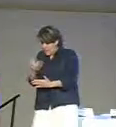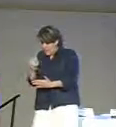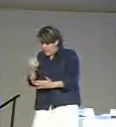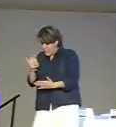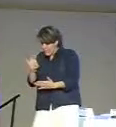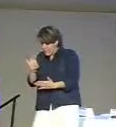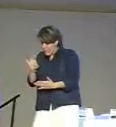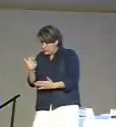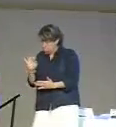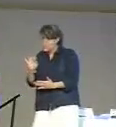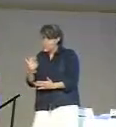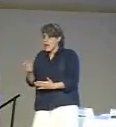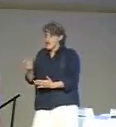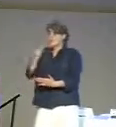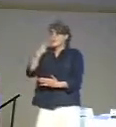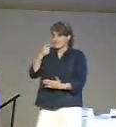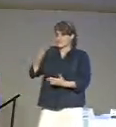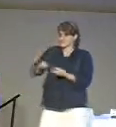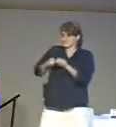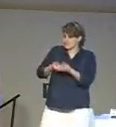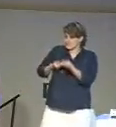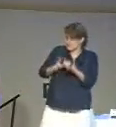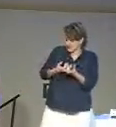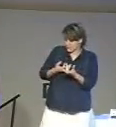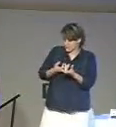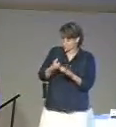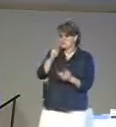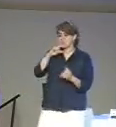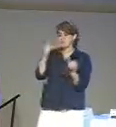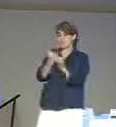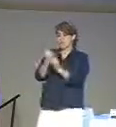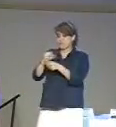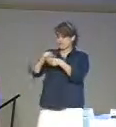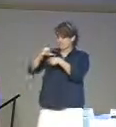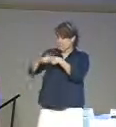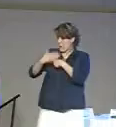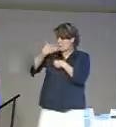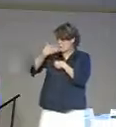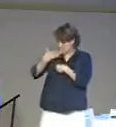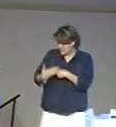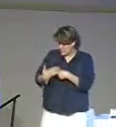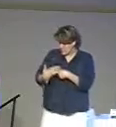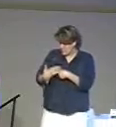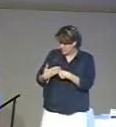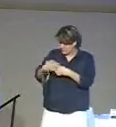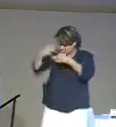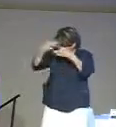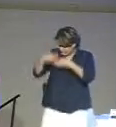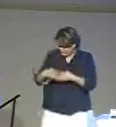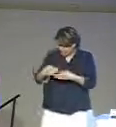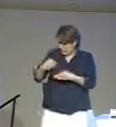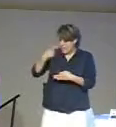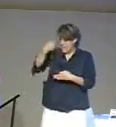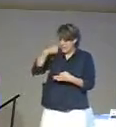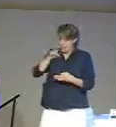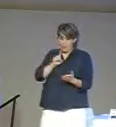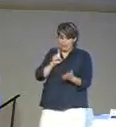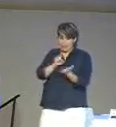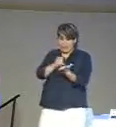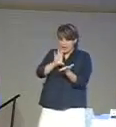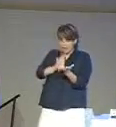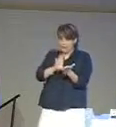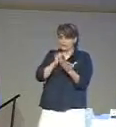prematuro. Manejo obstétrico adecuado, por supuesto, para no dejar discapacitados.